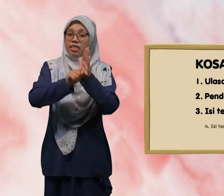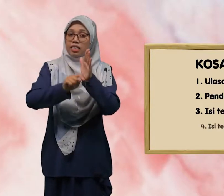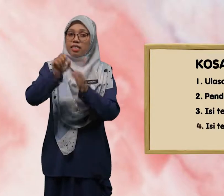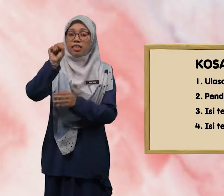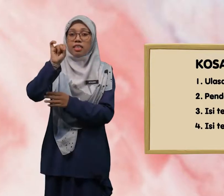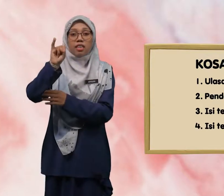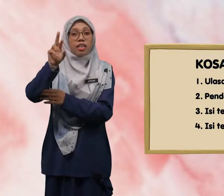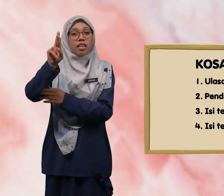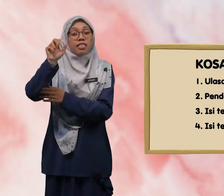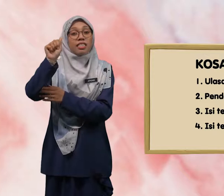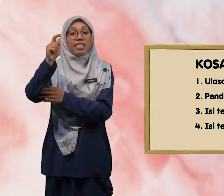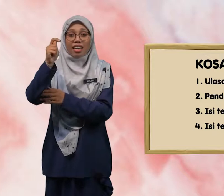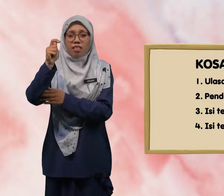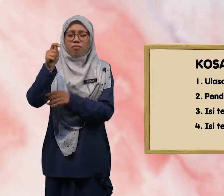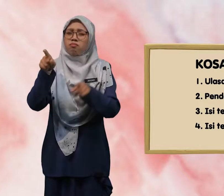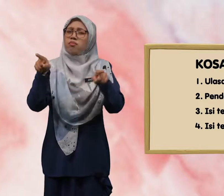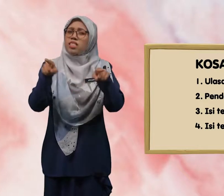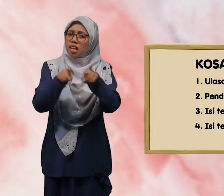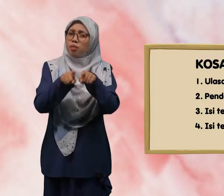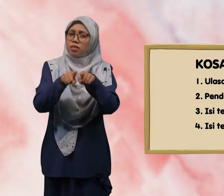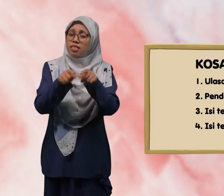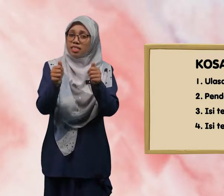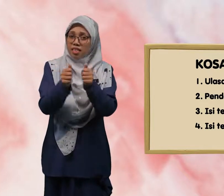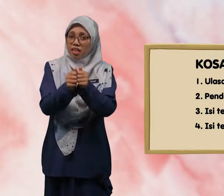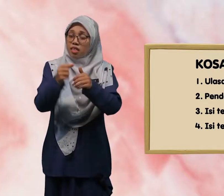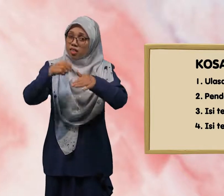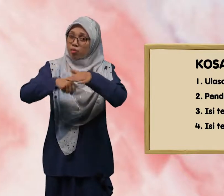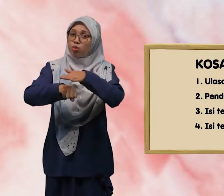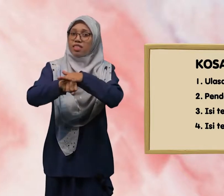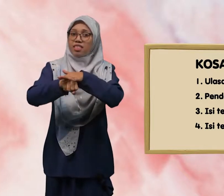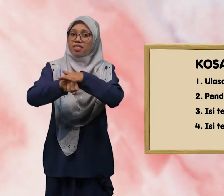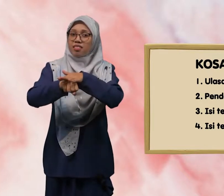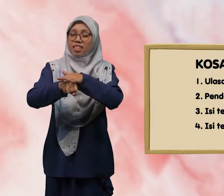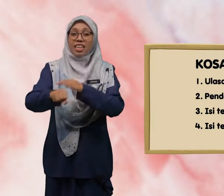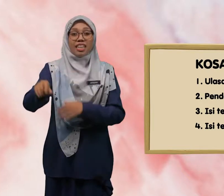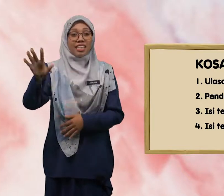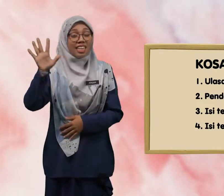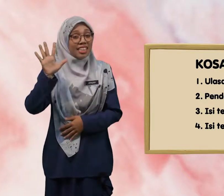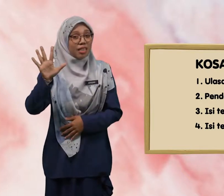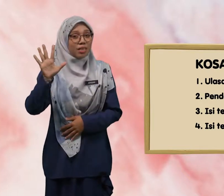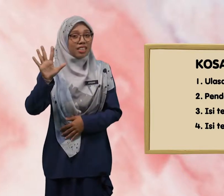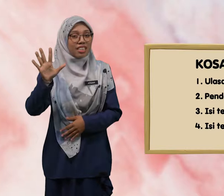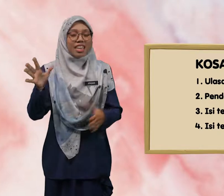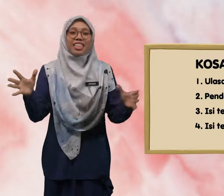the Sirait = sembunyi dan yang kelima